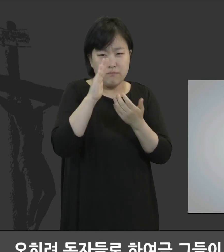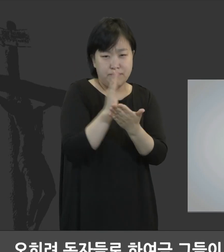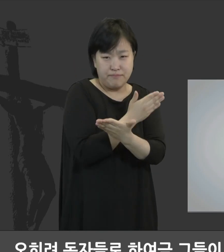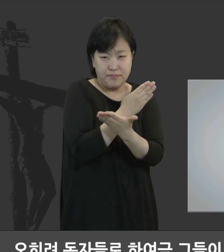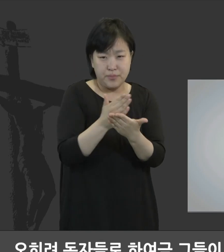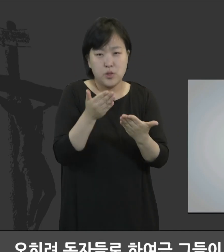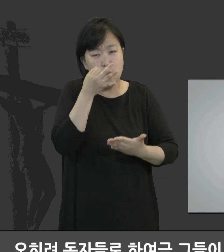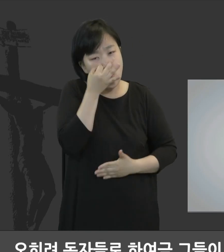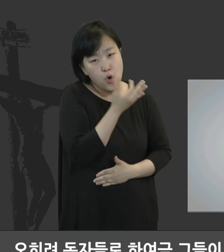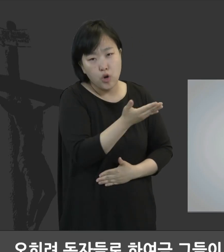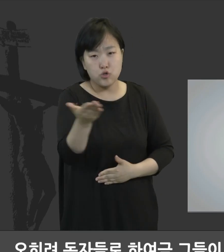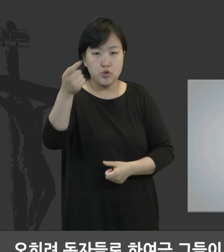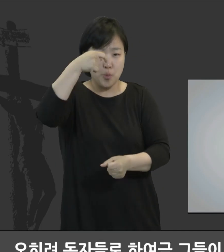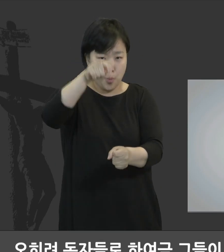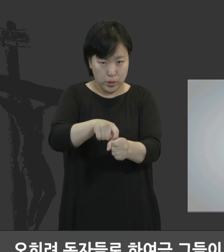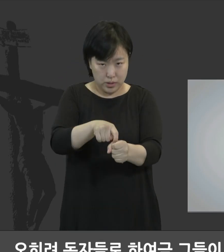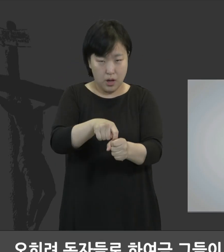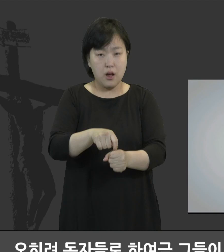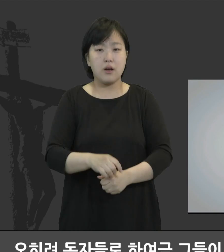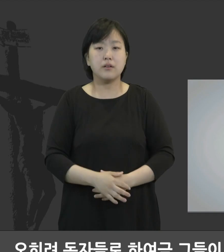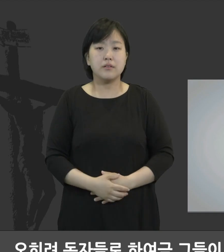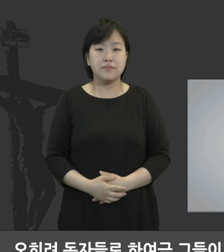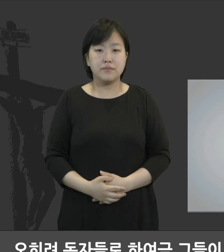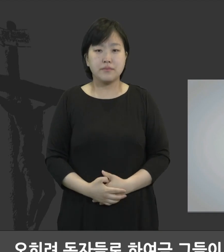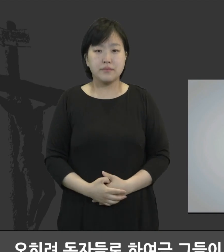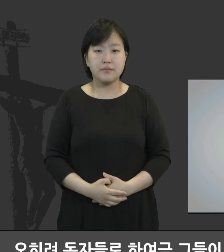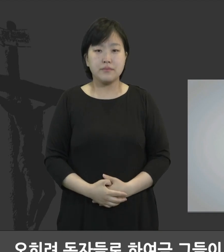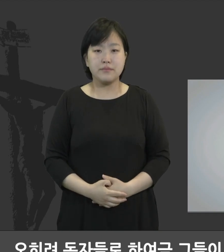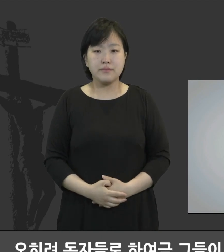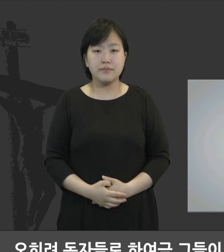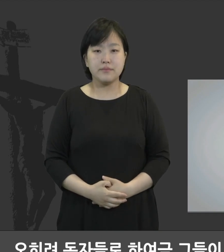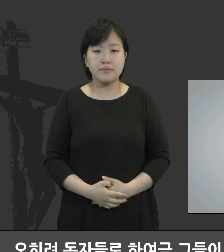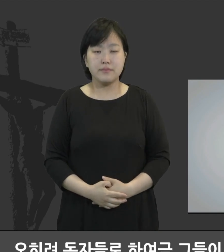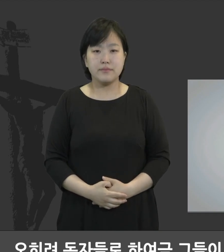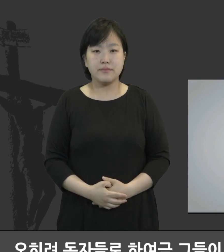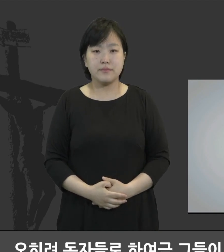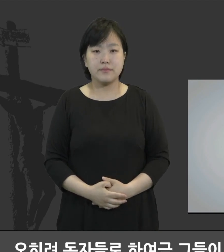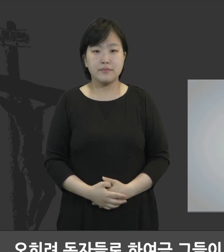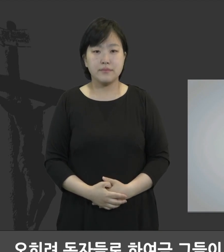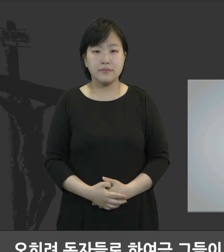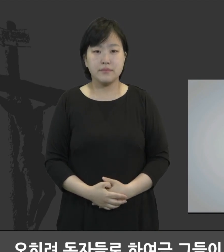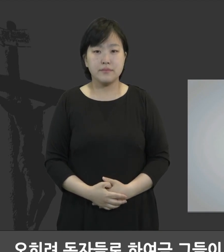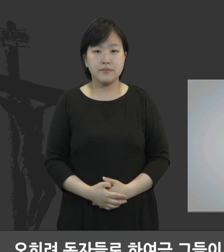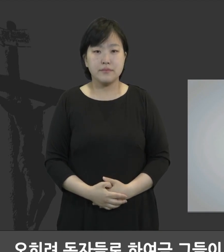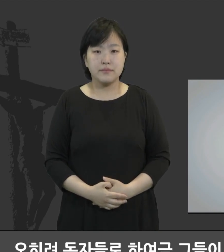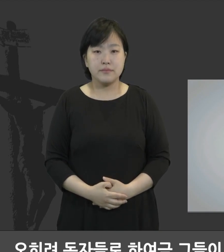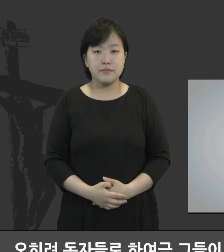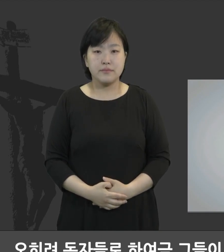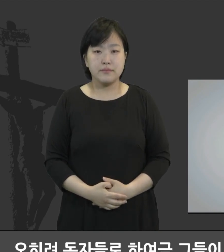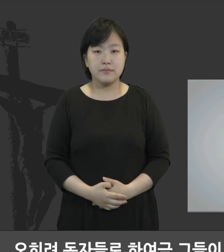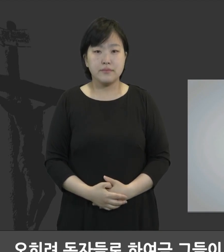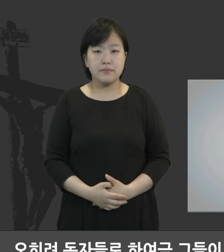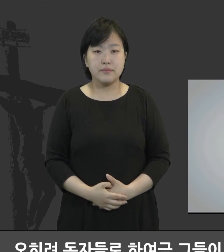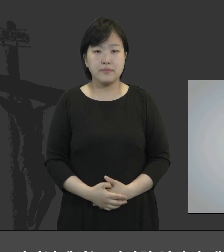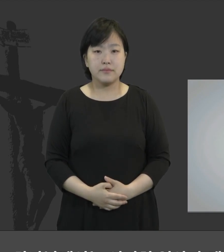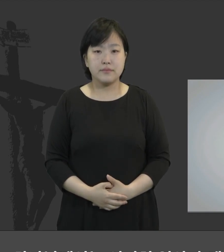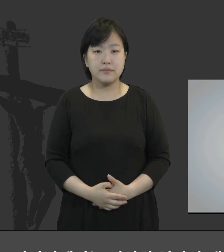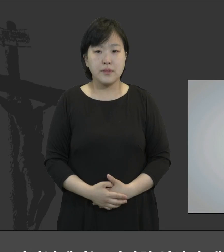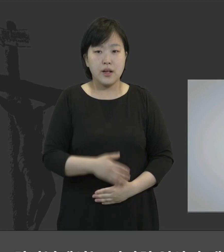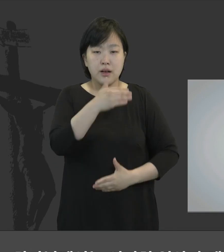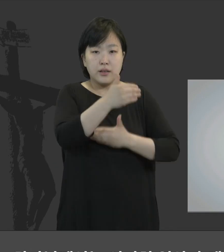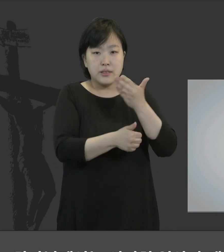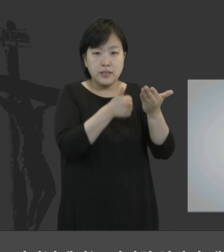그들이 처한 현실 가운데 하나님께서 얼마나 큰 은혜를 베풀고 계시는지 보여주려고 합니다.